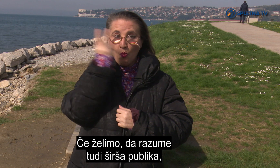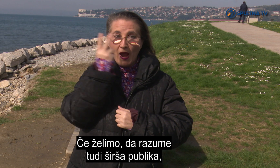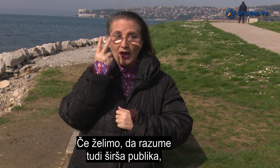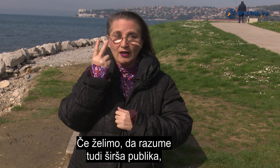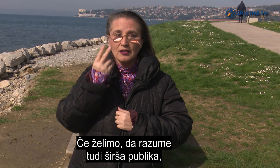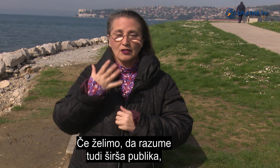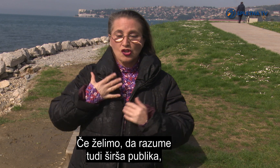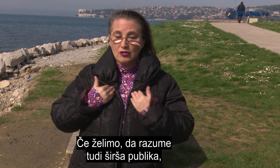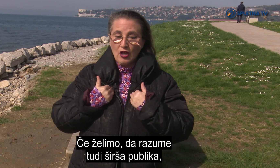razume